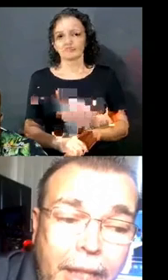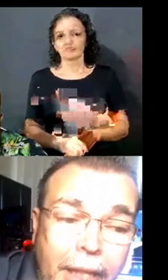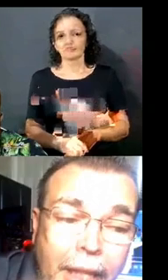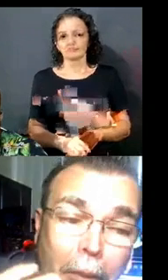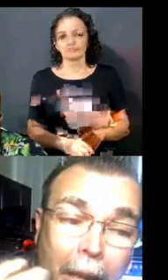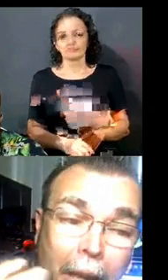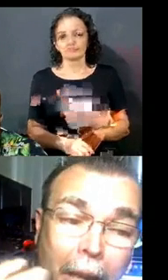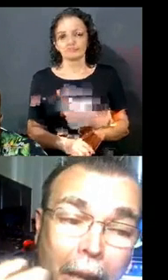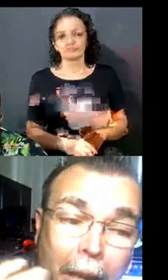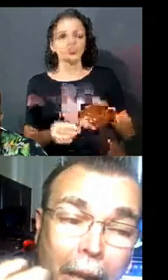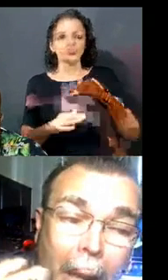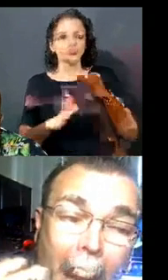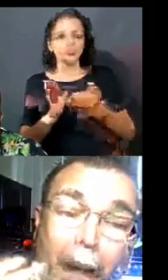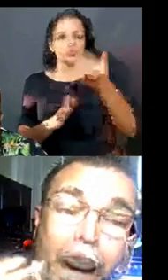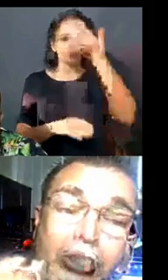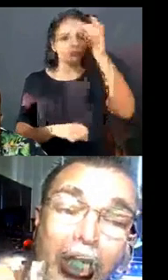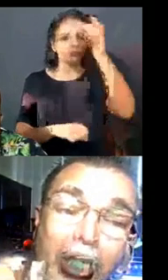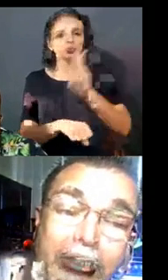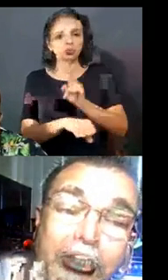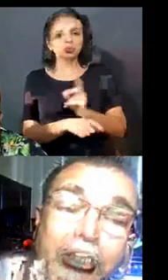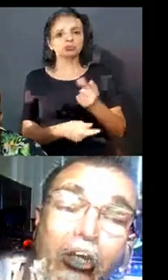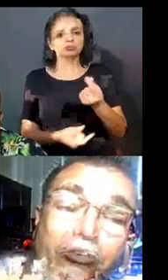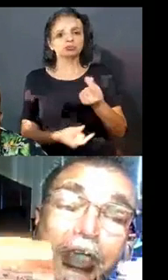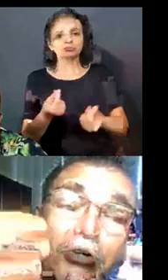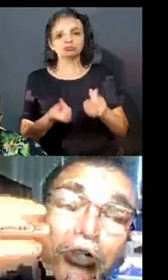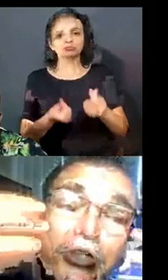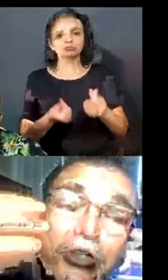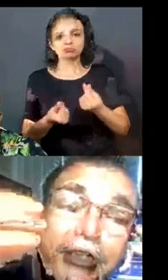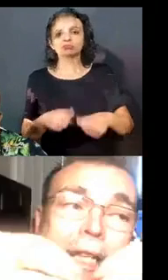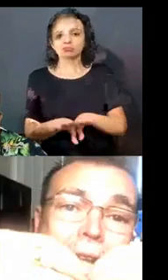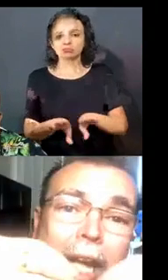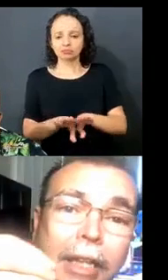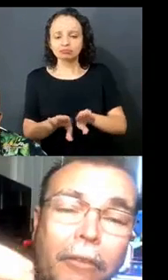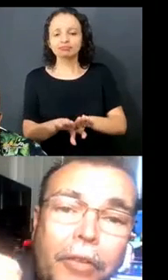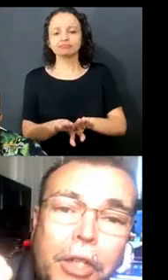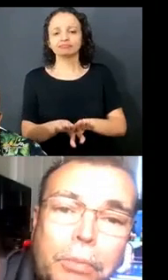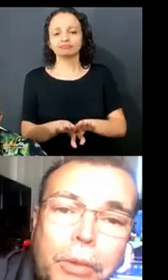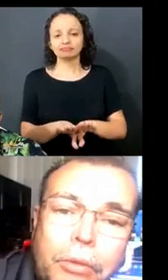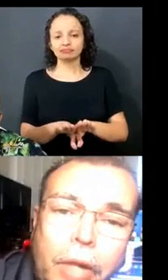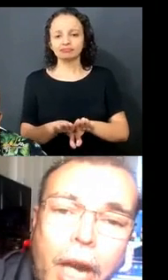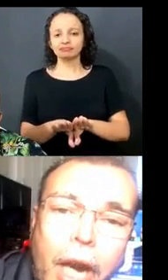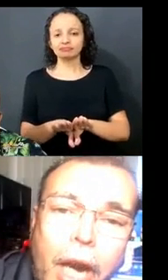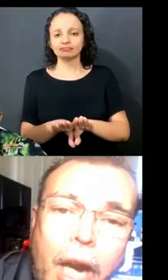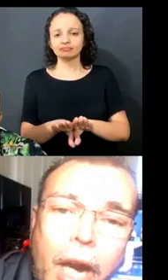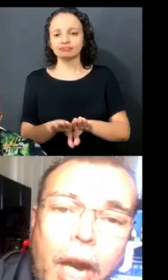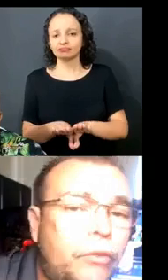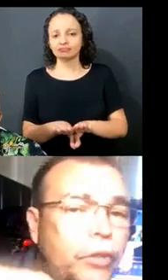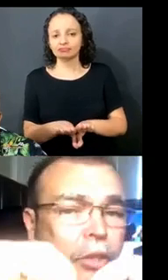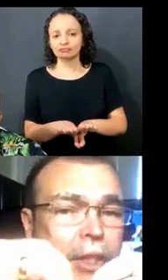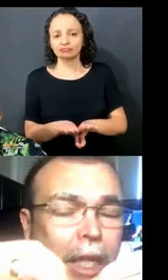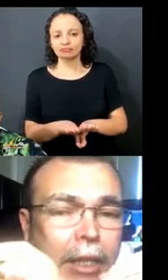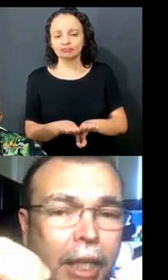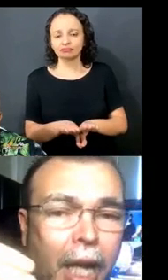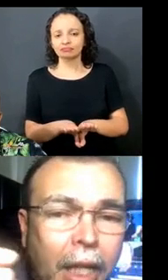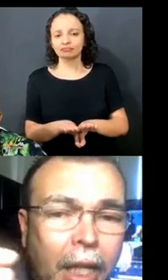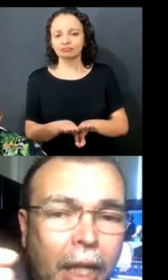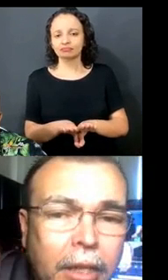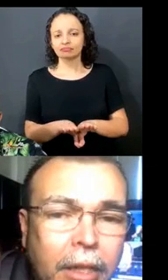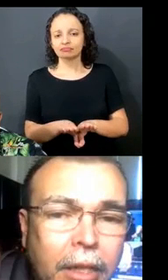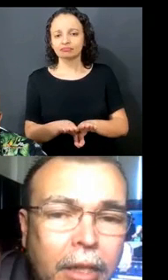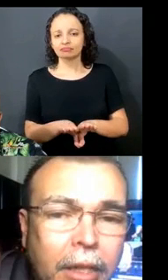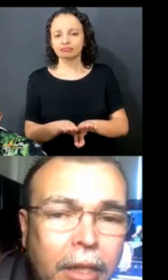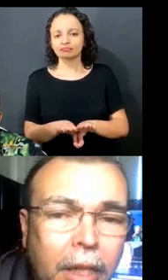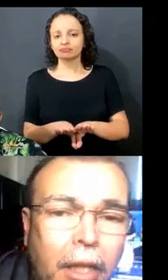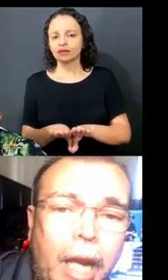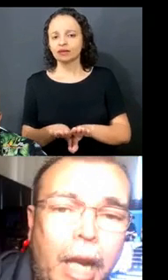serem abertos a mudanças que não vão negociar em nada a vida espiritual, não vão negociar em